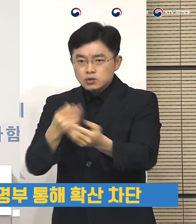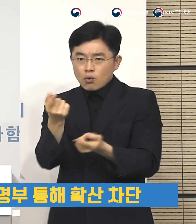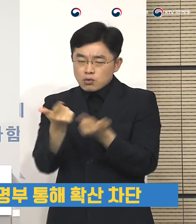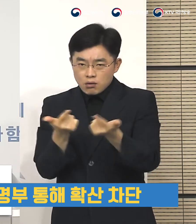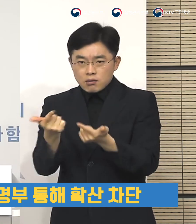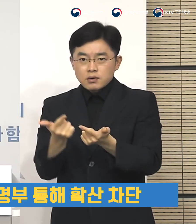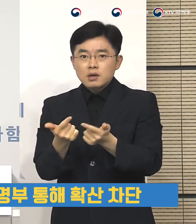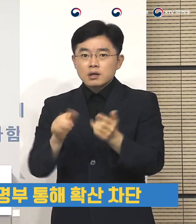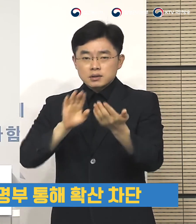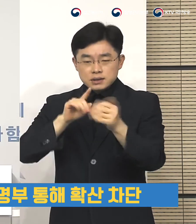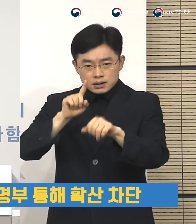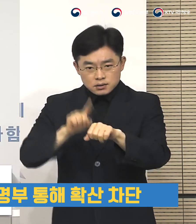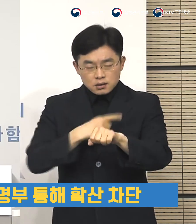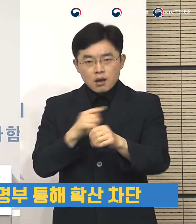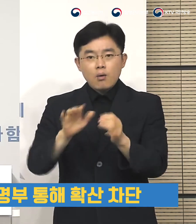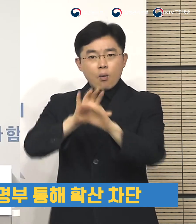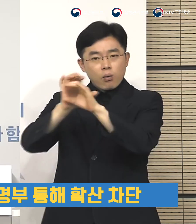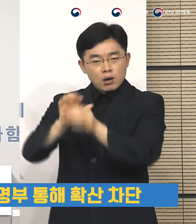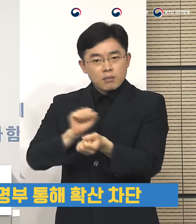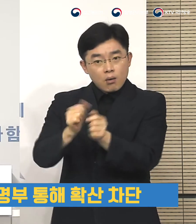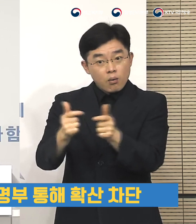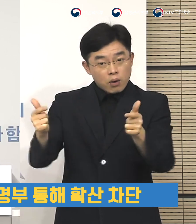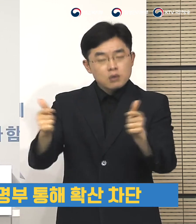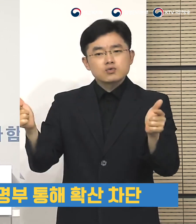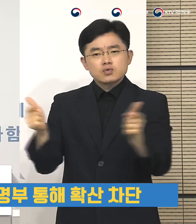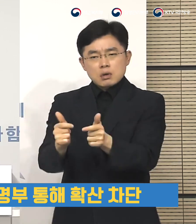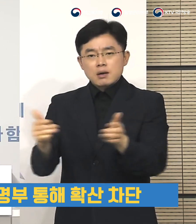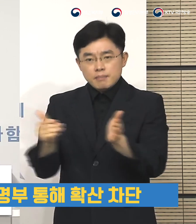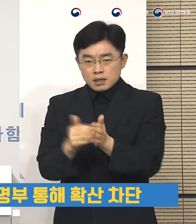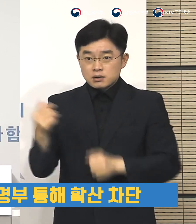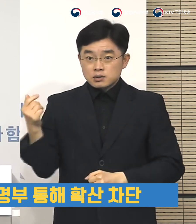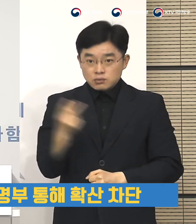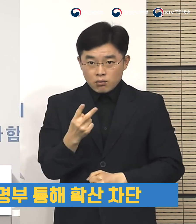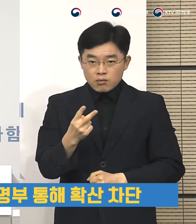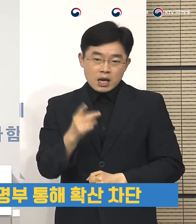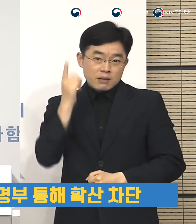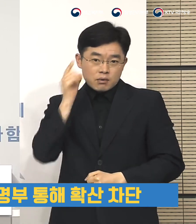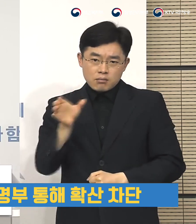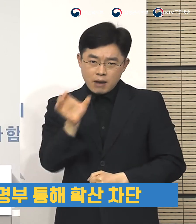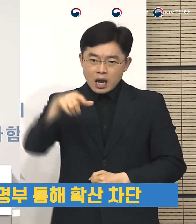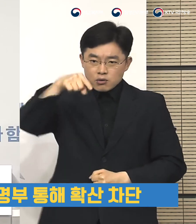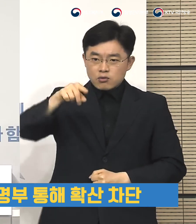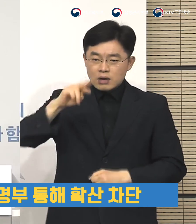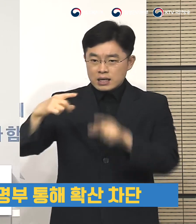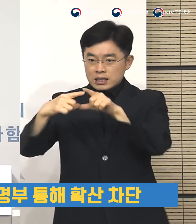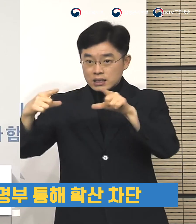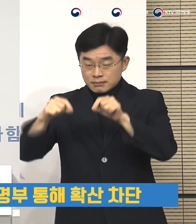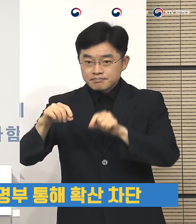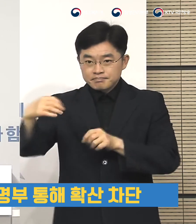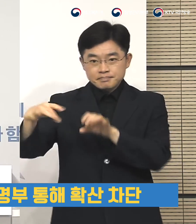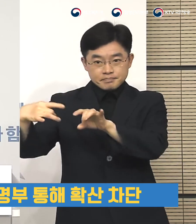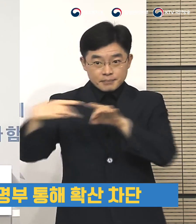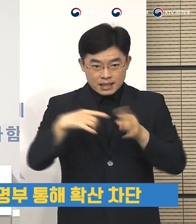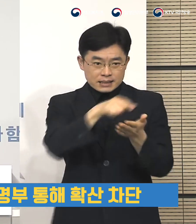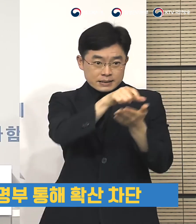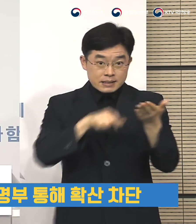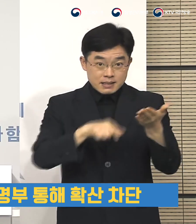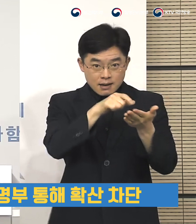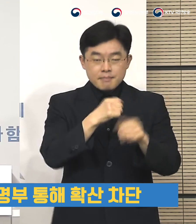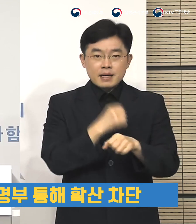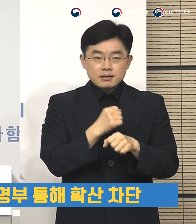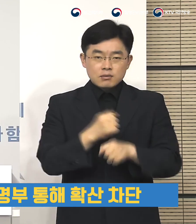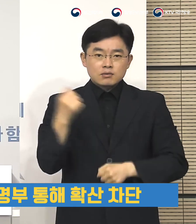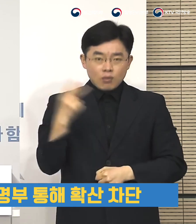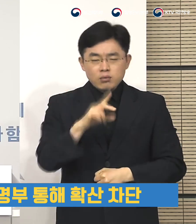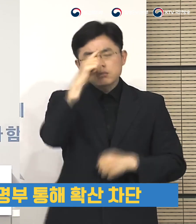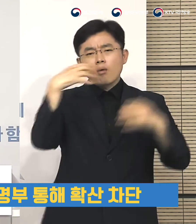확산 속도를 늦추는 한편 전자출입 명부 도입 등을 통해 추적 속도를 높이기 위해